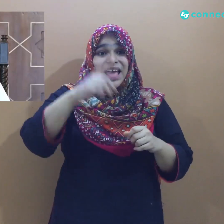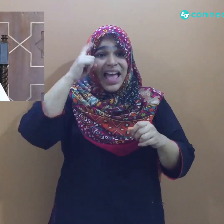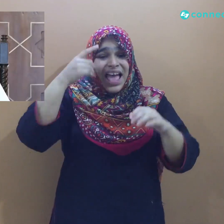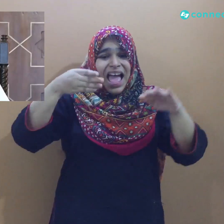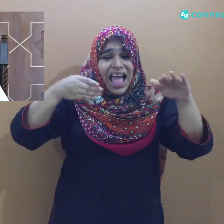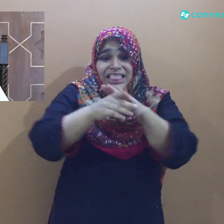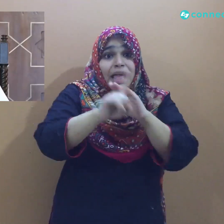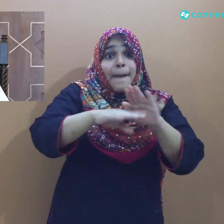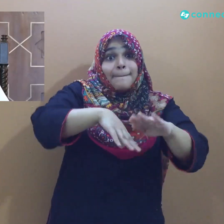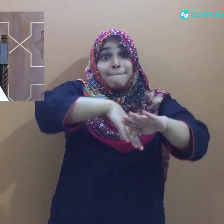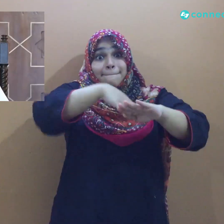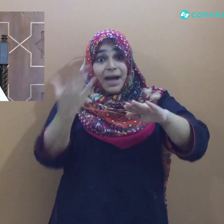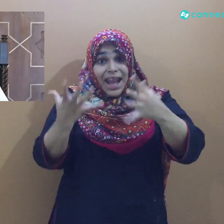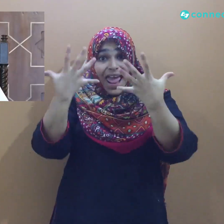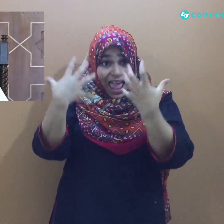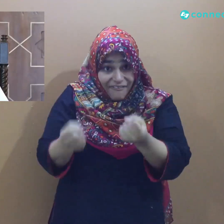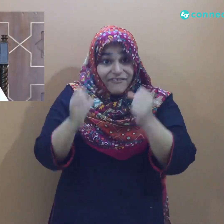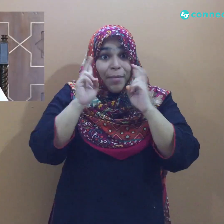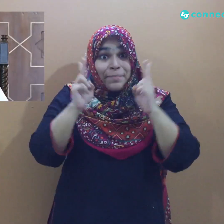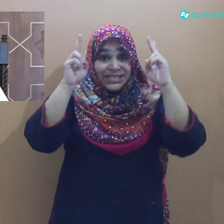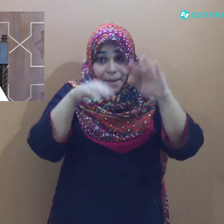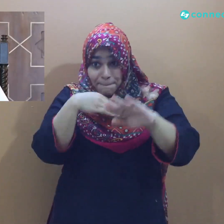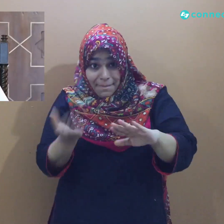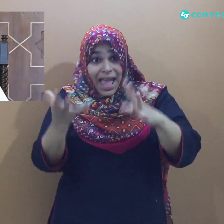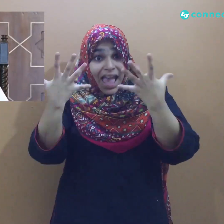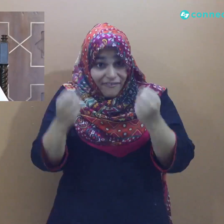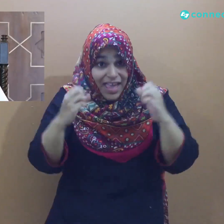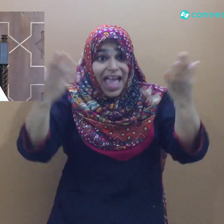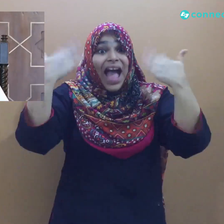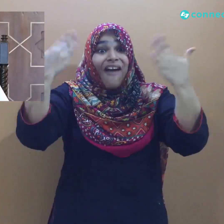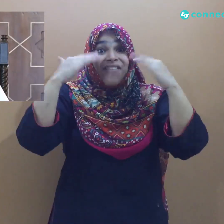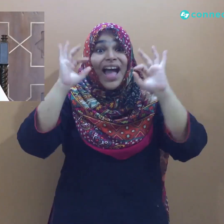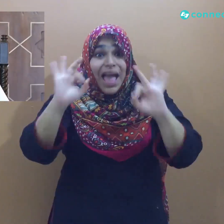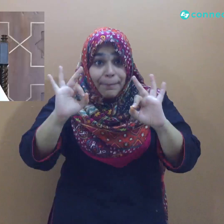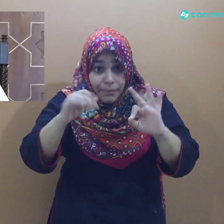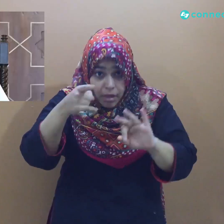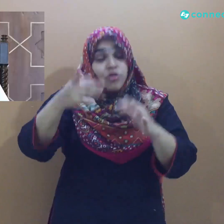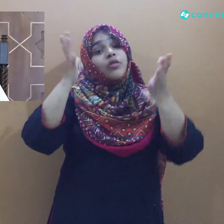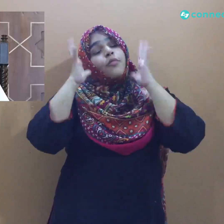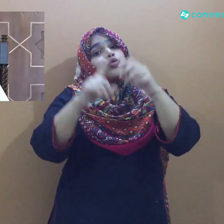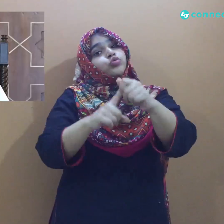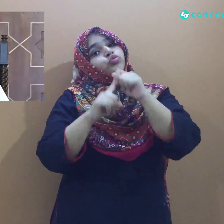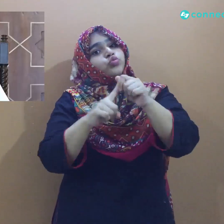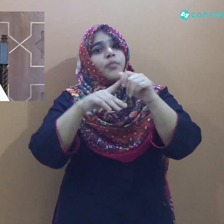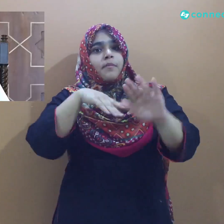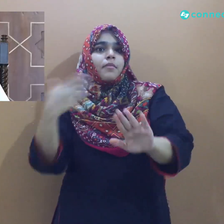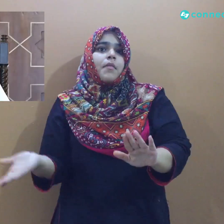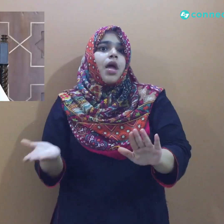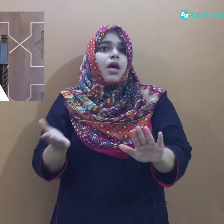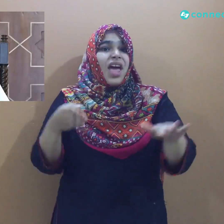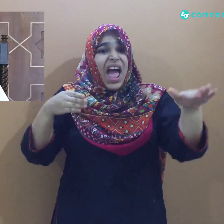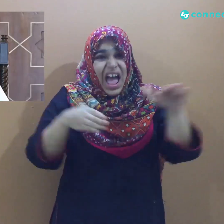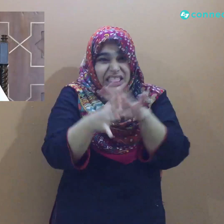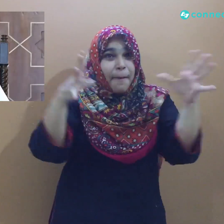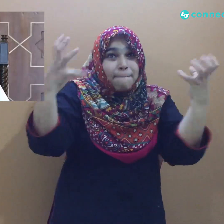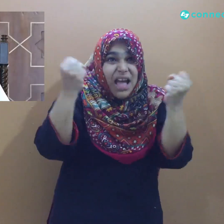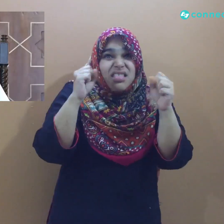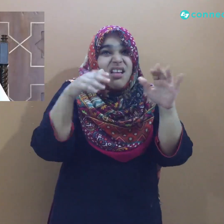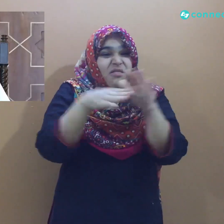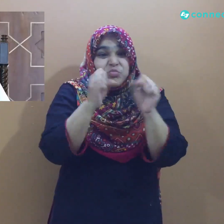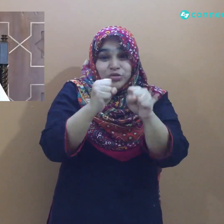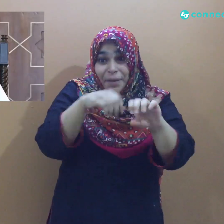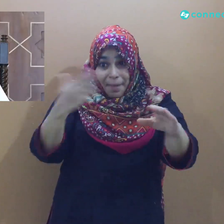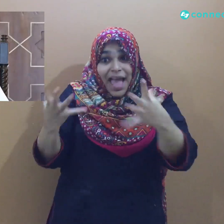نہیں بلکہ صحن میں نماز پڑھی جائے اور پڑھائی جائے۔ چھٹا نقطہ ہے، یہ